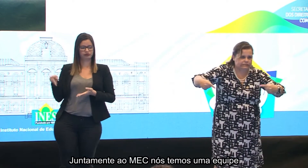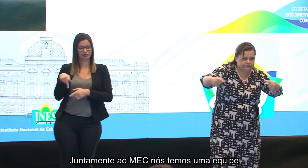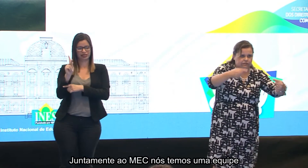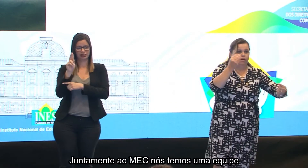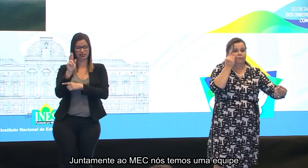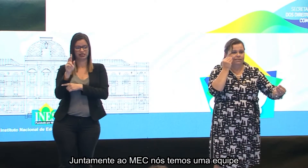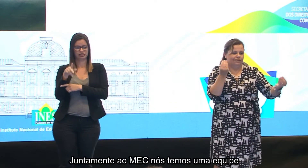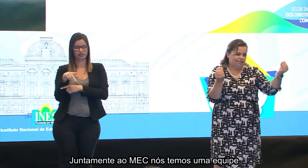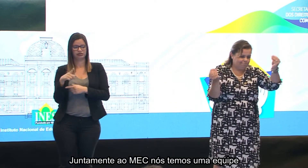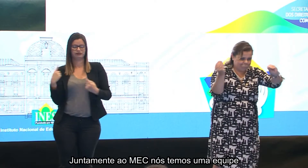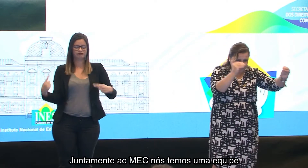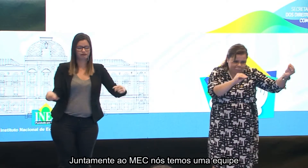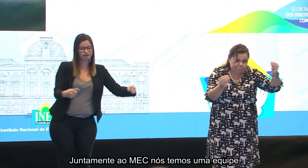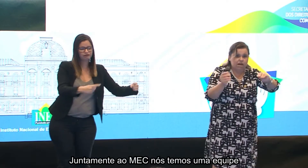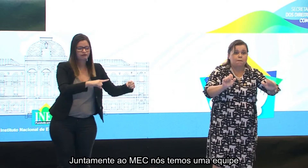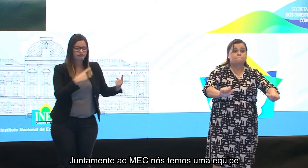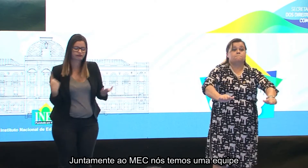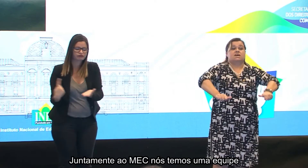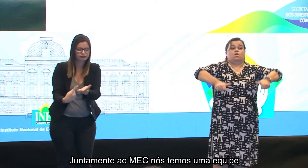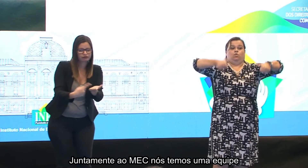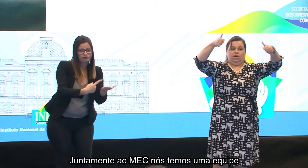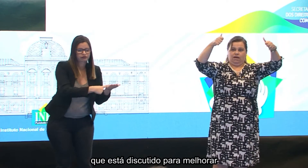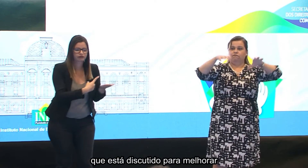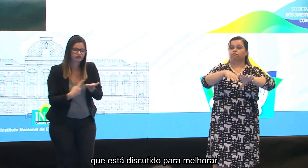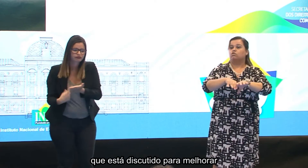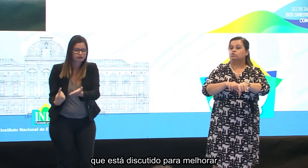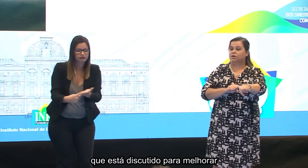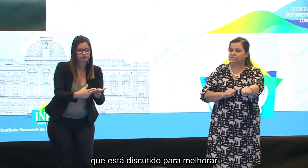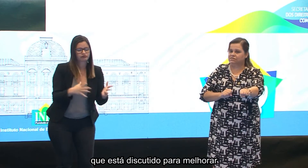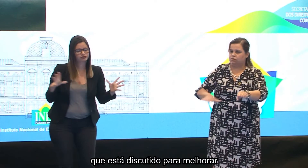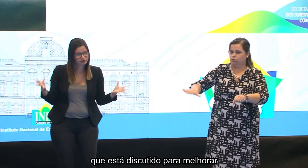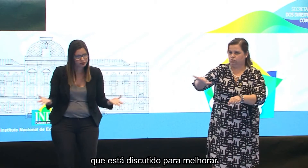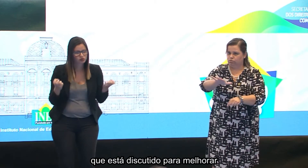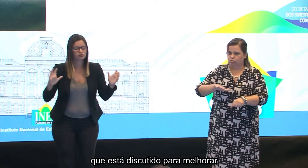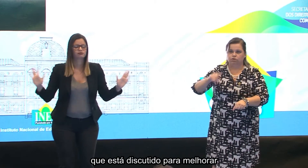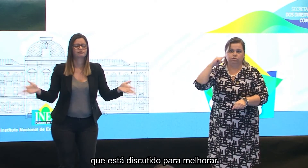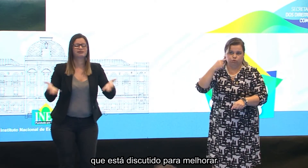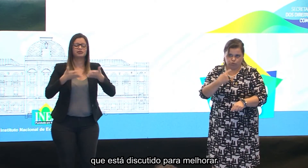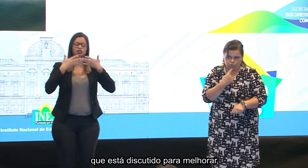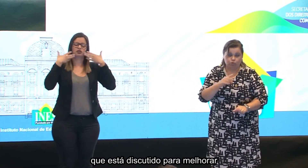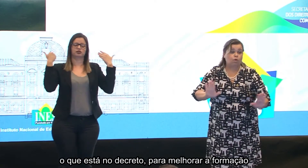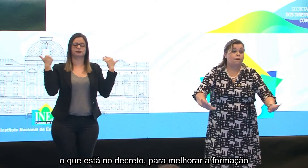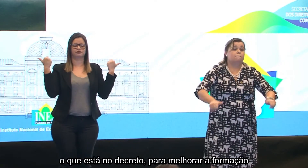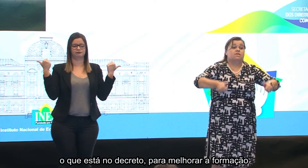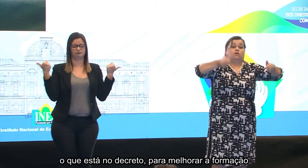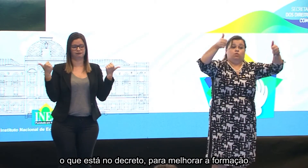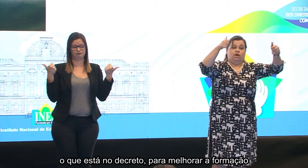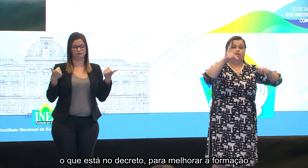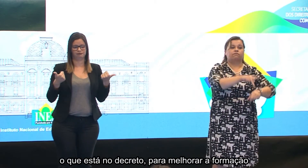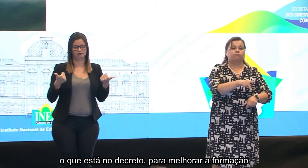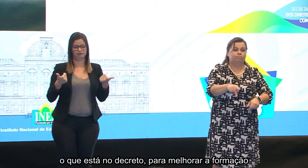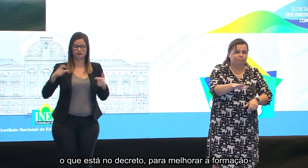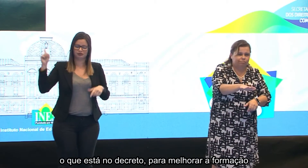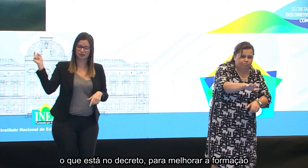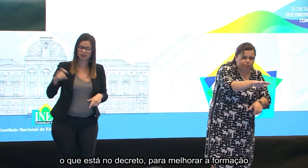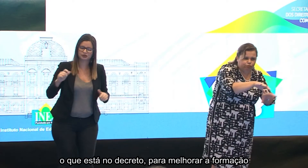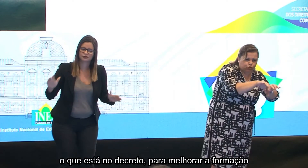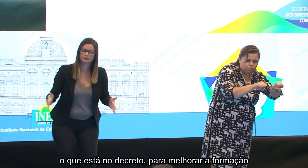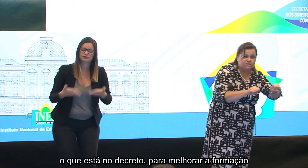Então, juntamente ao MEC, nós temos uma equipe que está discutindo para melhorar o que está ali no decreto, para melhorar a